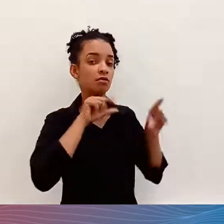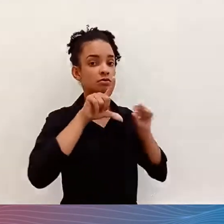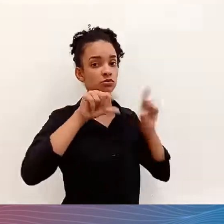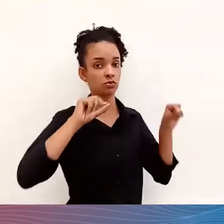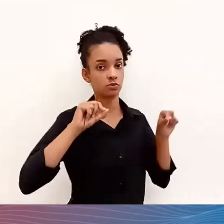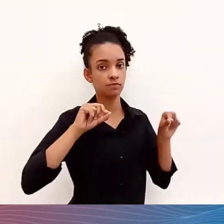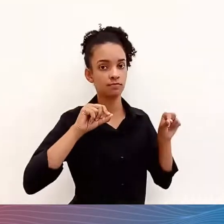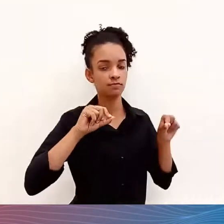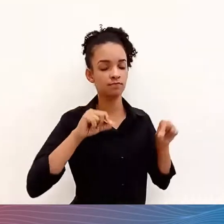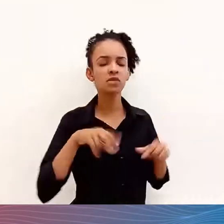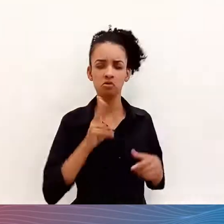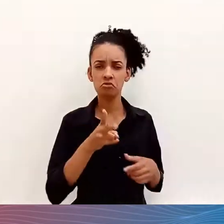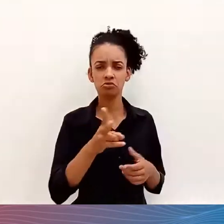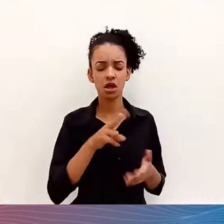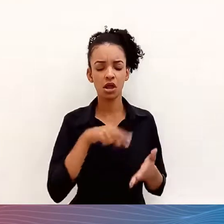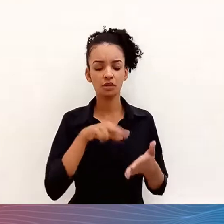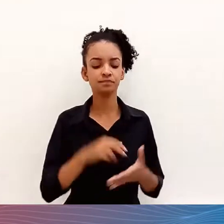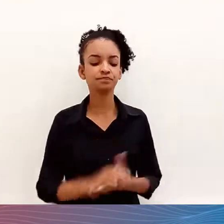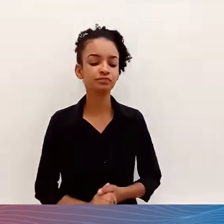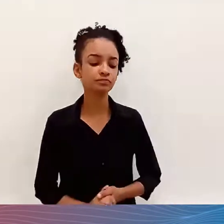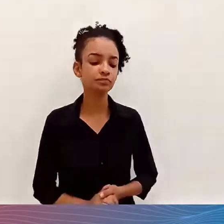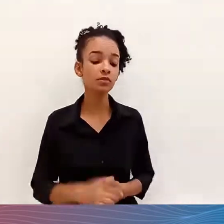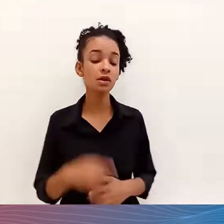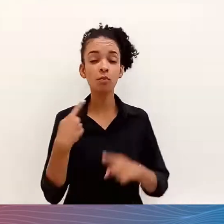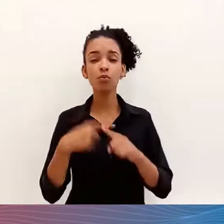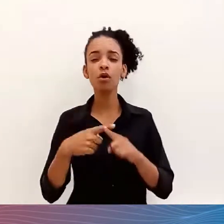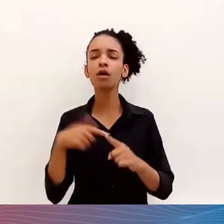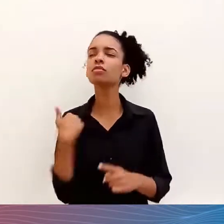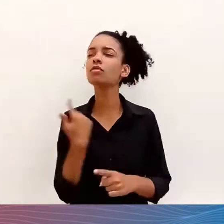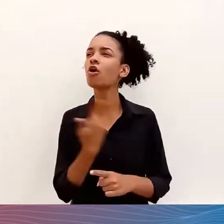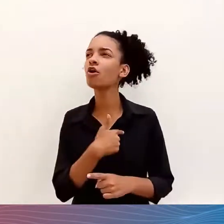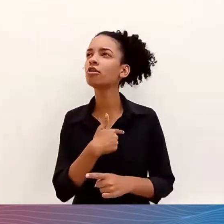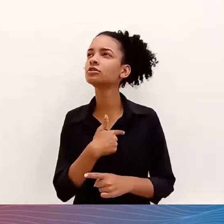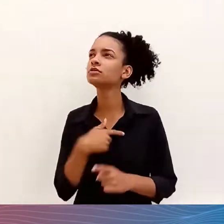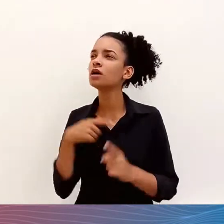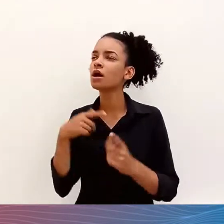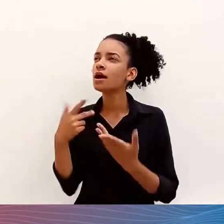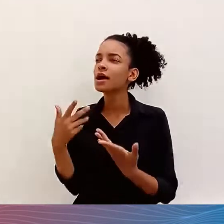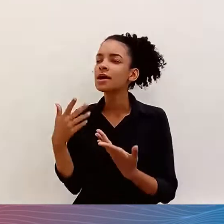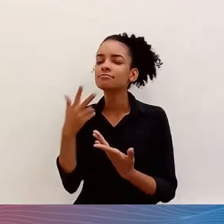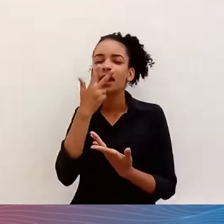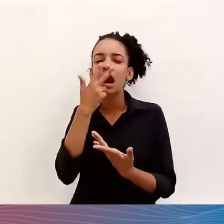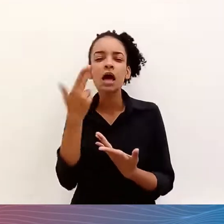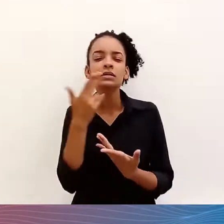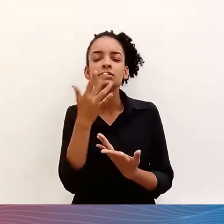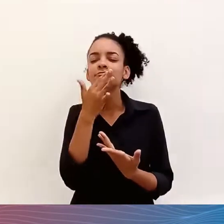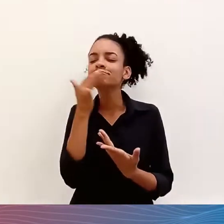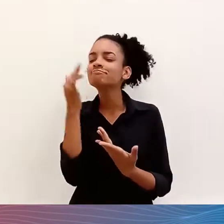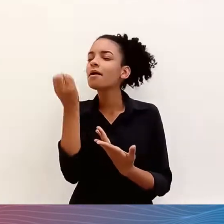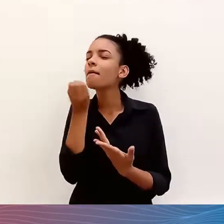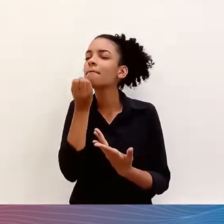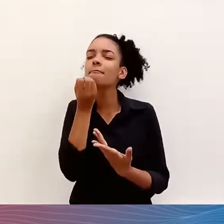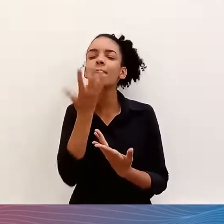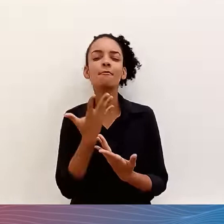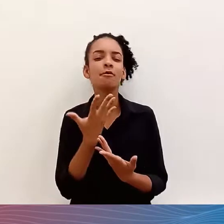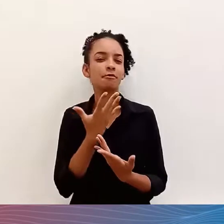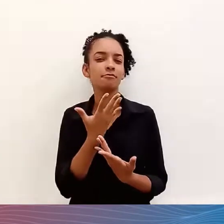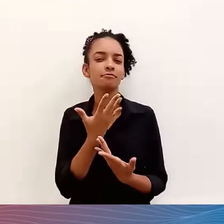Deus como bom perfume de Cristo, tanto nos que são salvos, como nos que se perdem. Então tem duas alas, não é